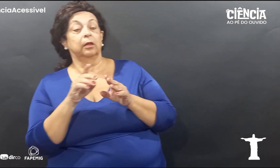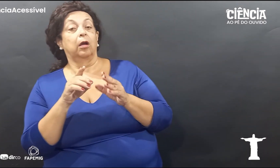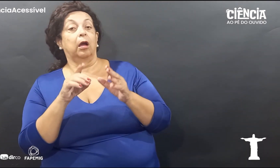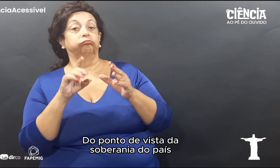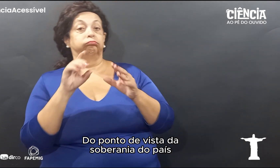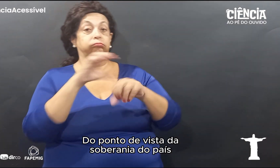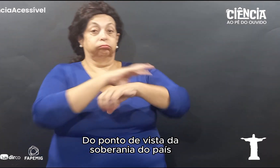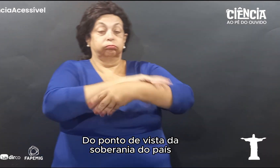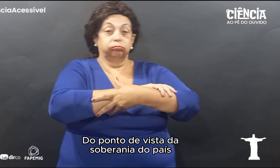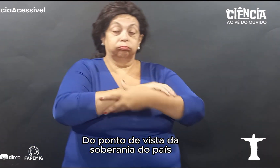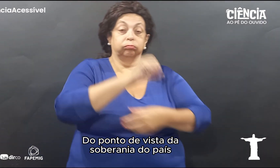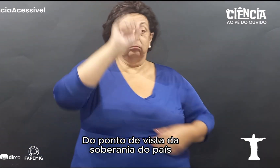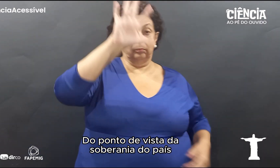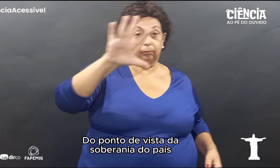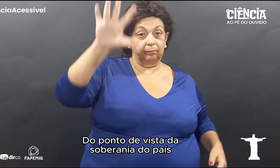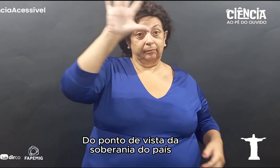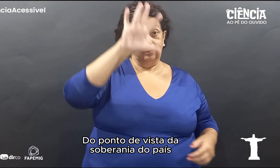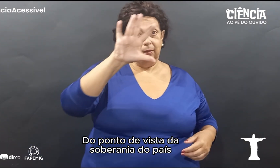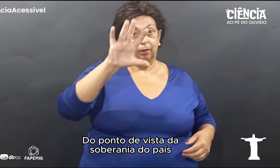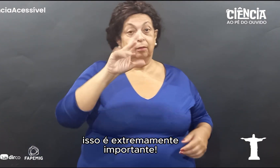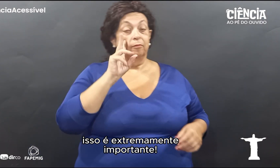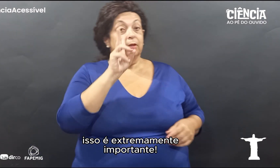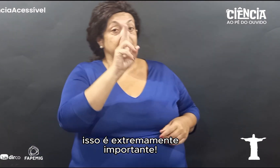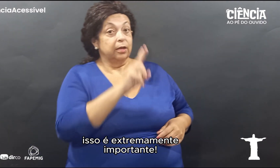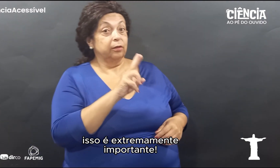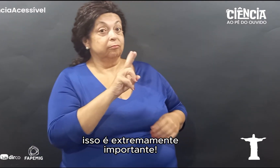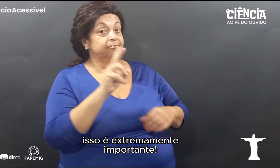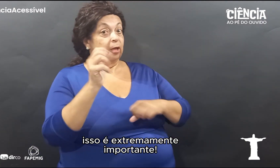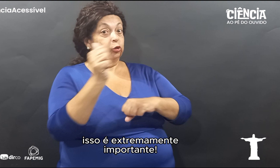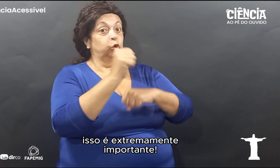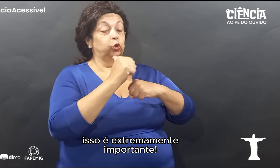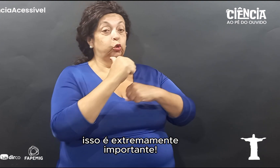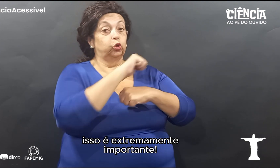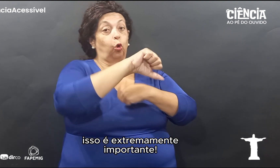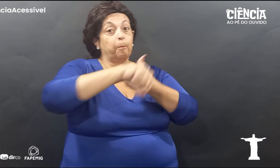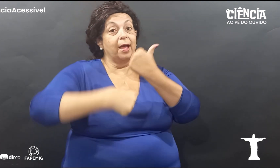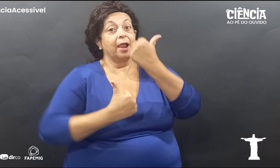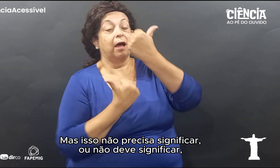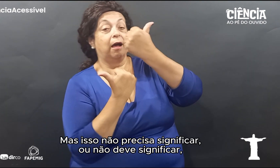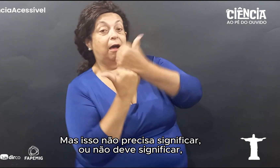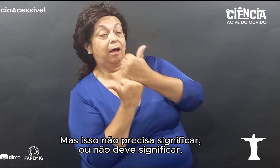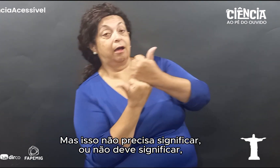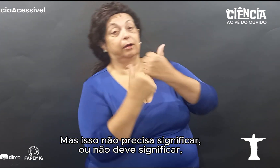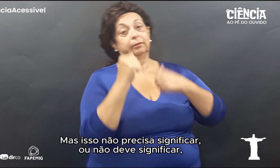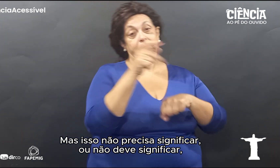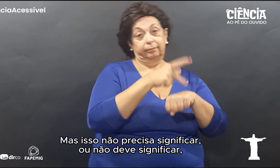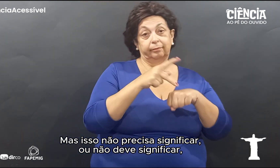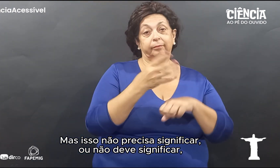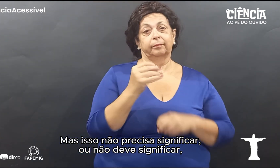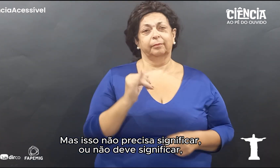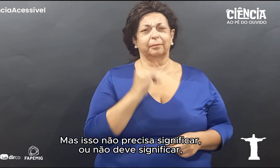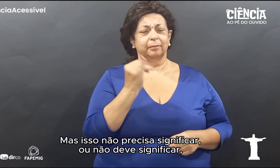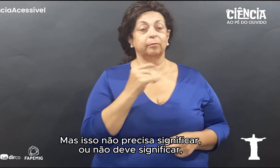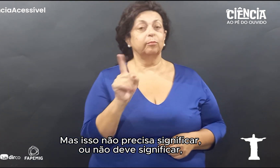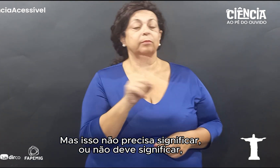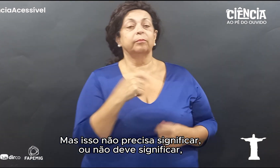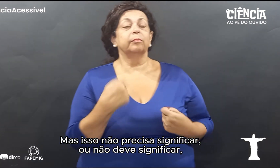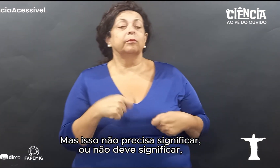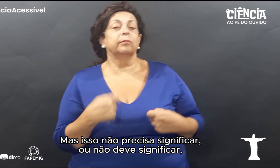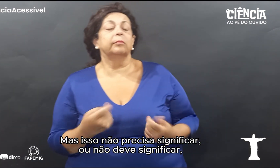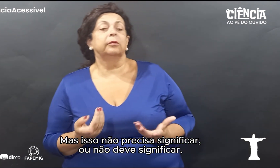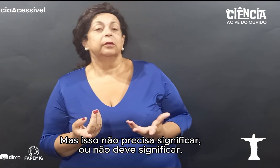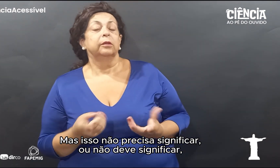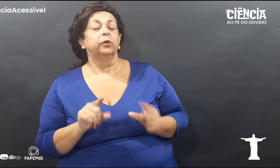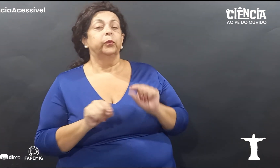Europeia. Do ponto de vista da soberania do país, isso é extremamente importante. Mas isso não precisa significar, ou não